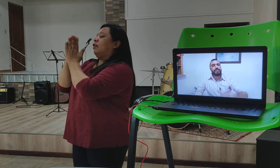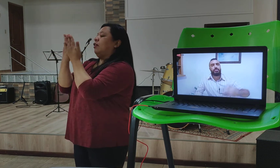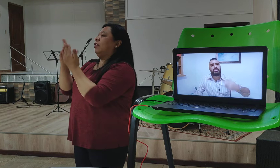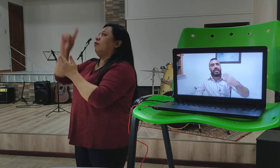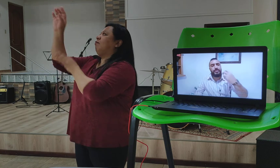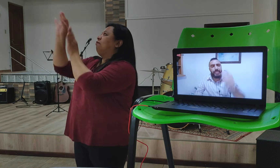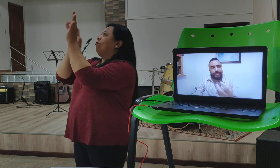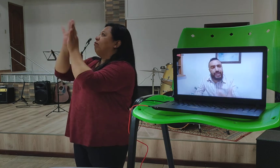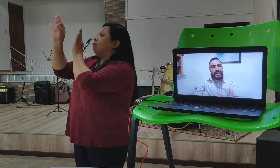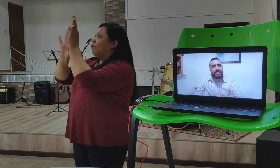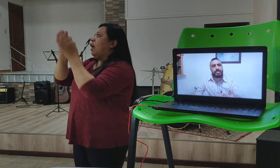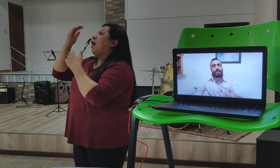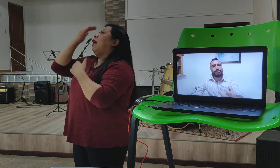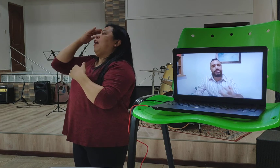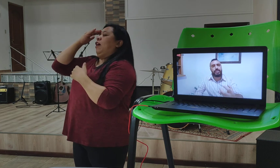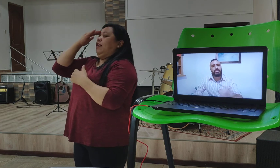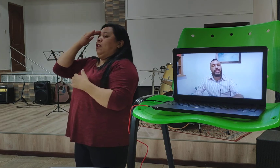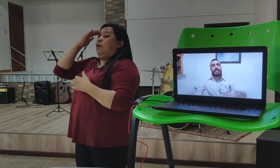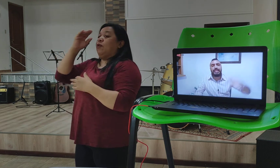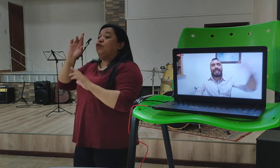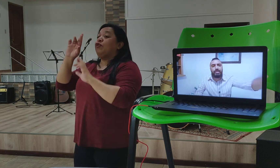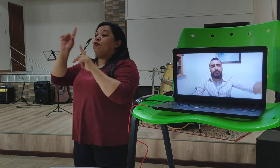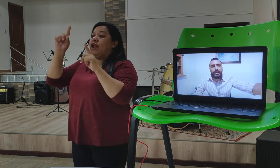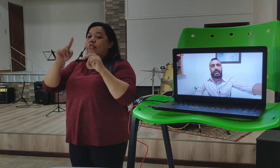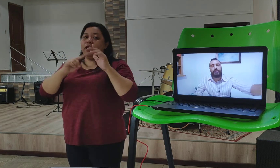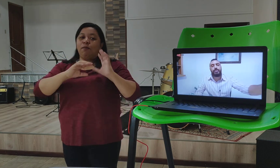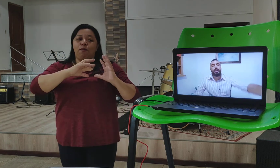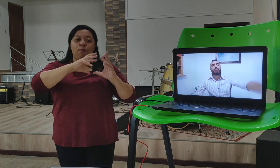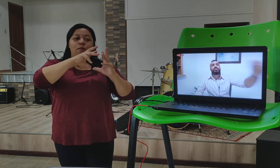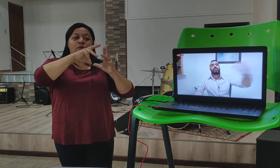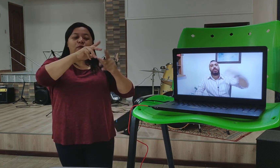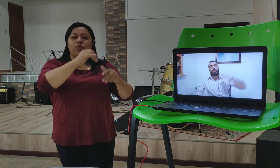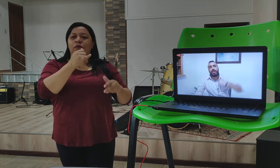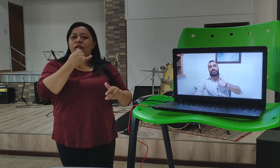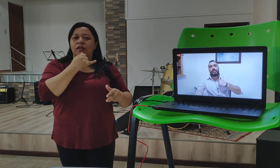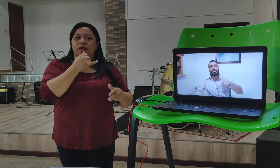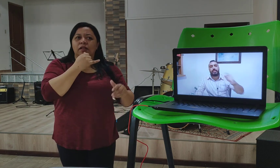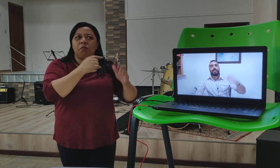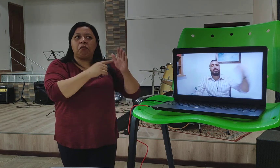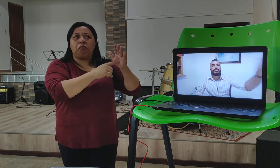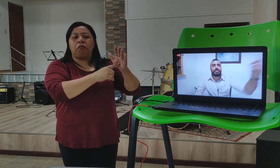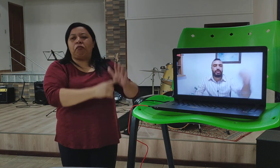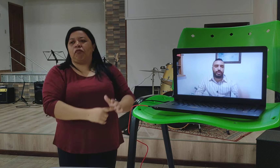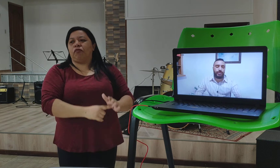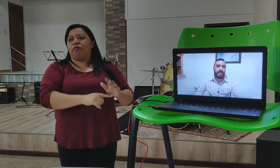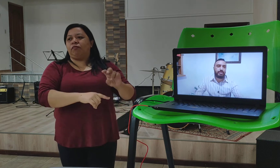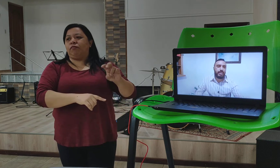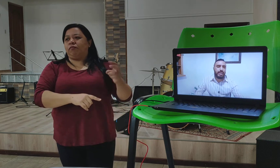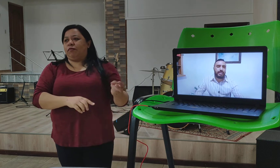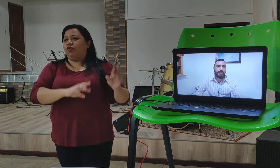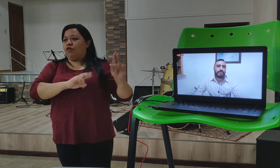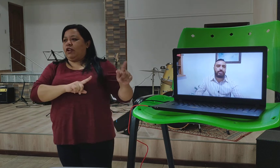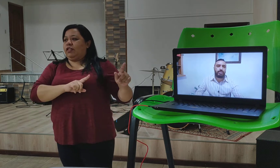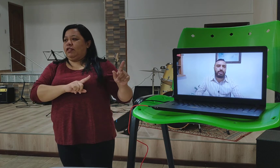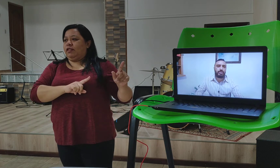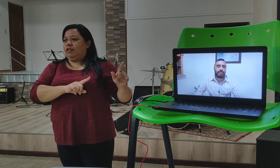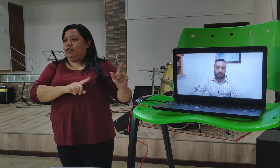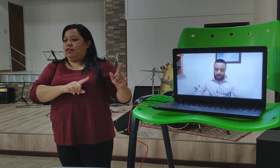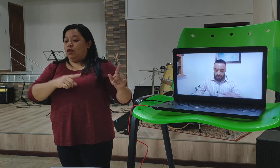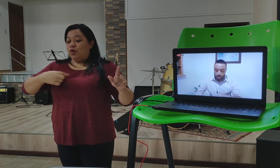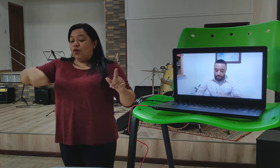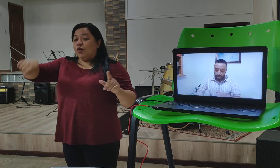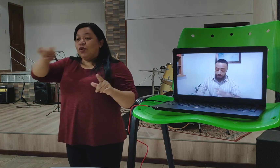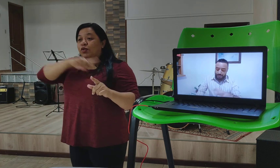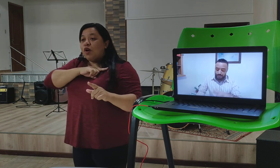Deus e possamos viver esses planos de Deus, e lá no final, não só nós venhamos crescer, mas Deus seja glorificado através das nossas